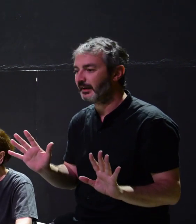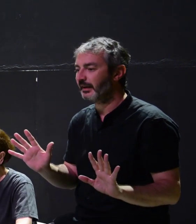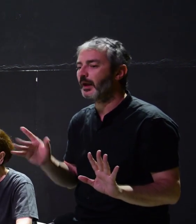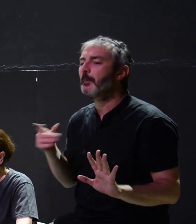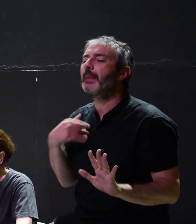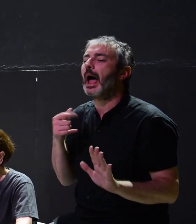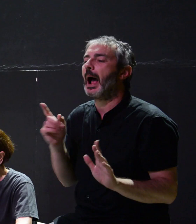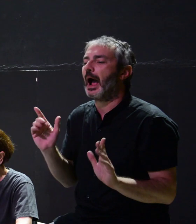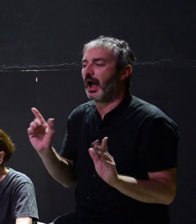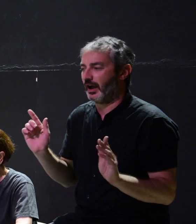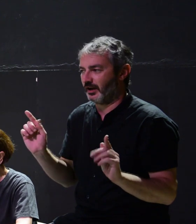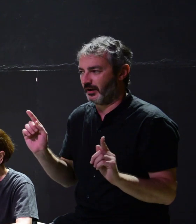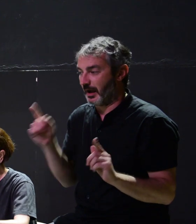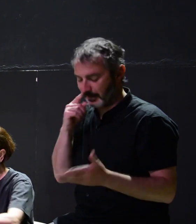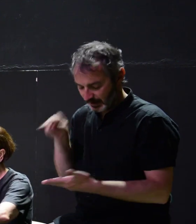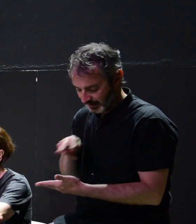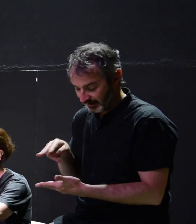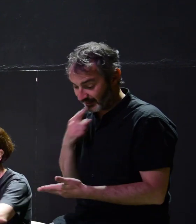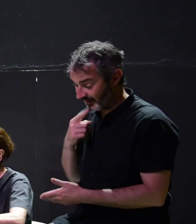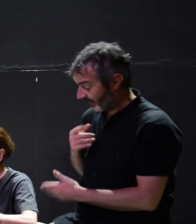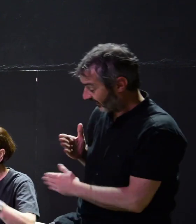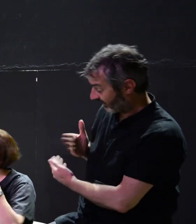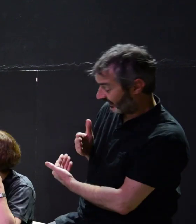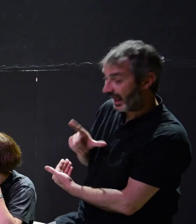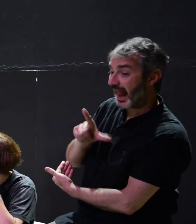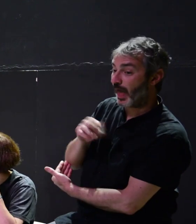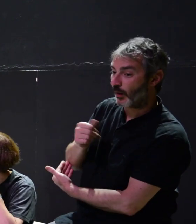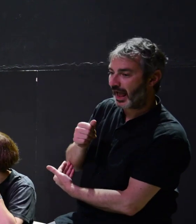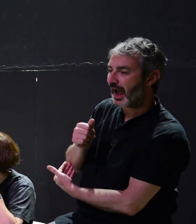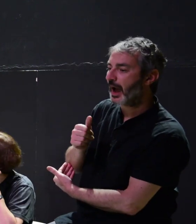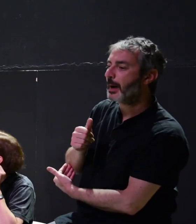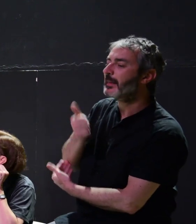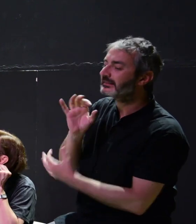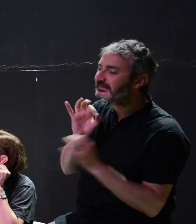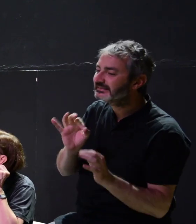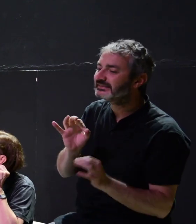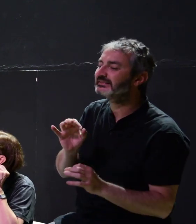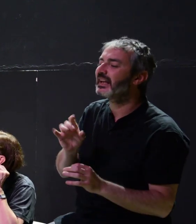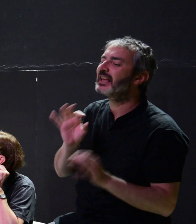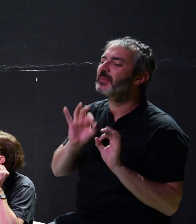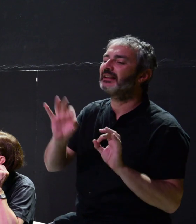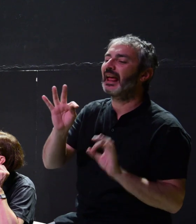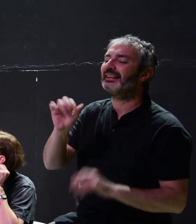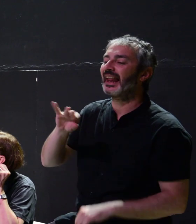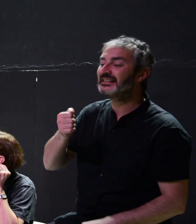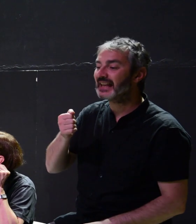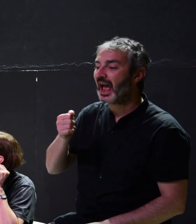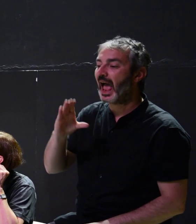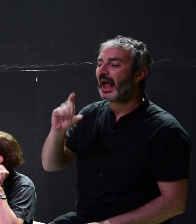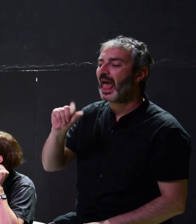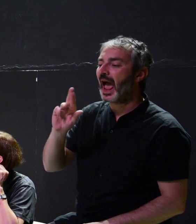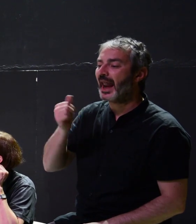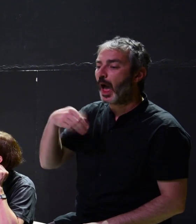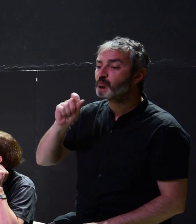En concret, la Laura Vicente és especialista en Teresa Claramunt, però també en Mujeres Libres,